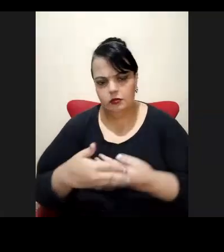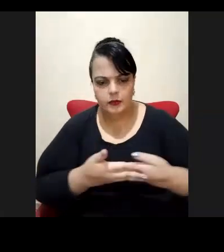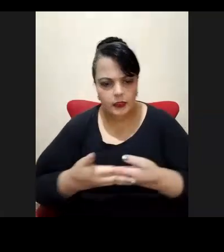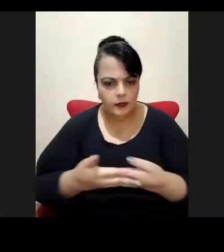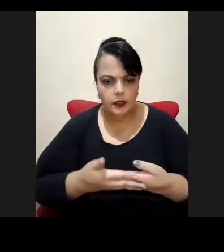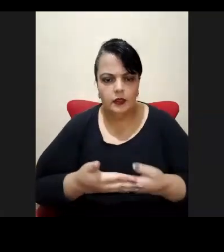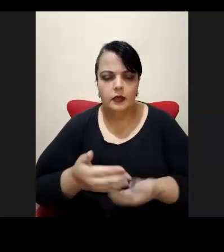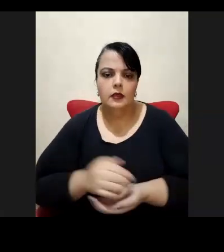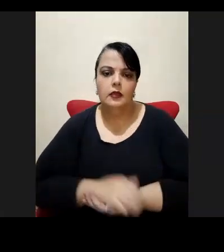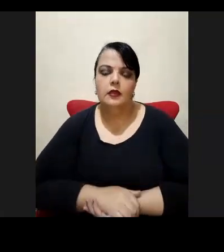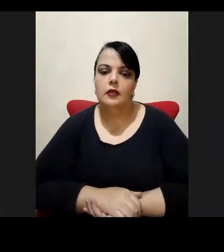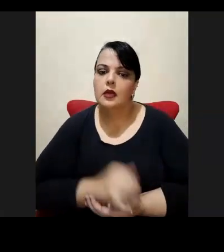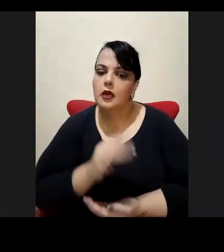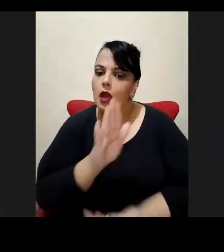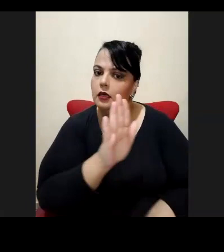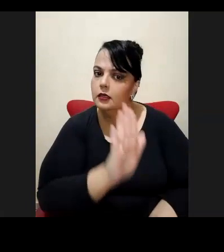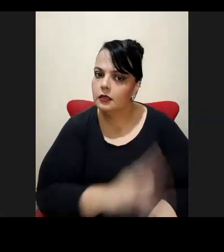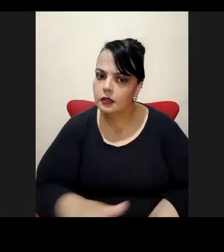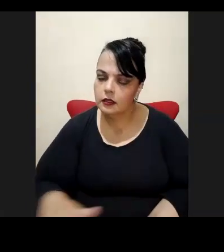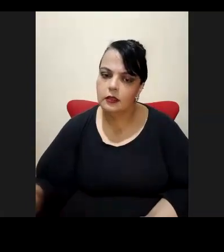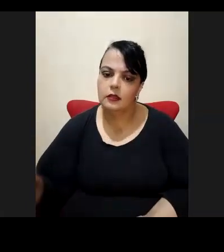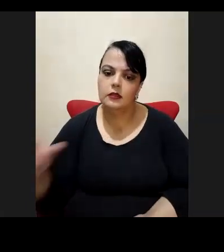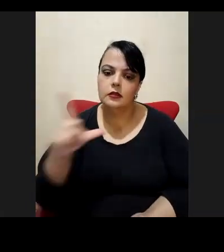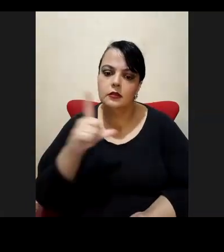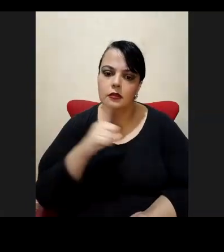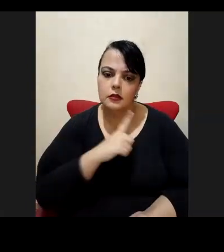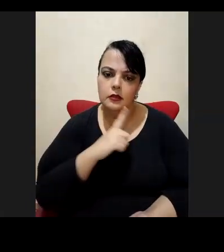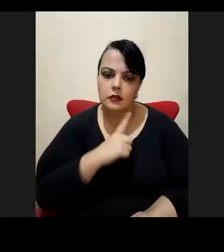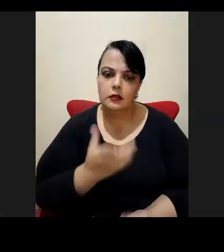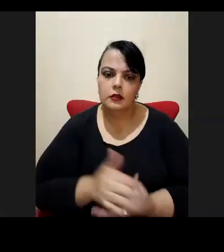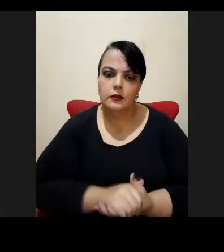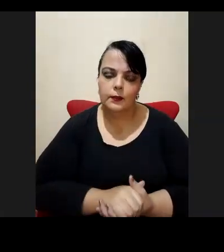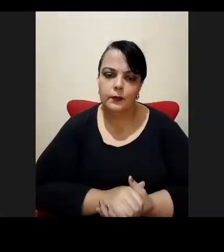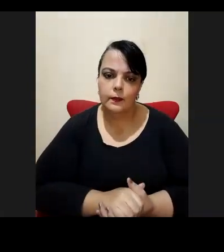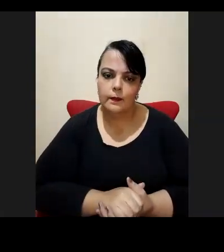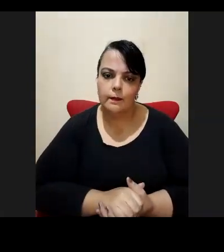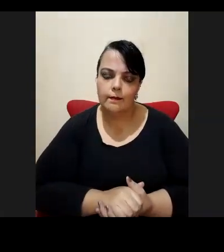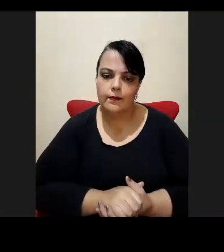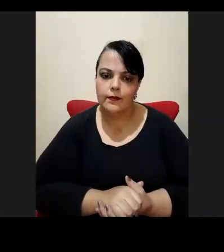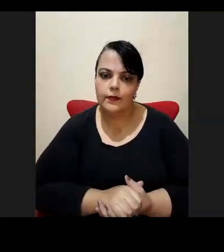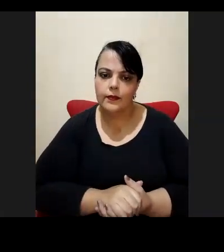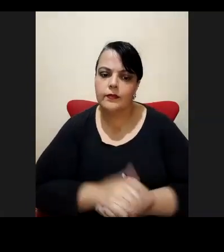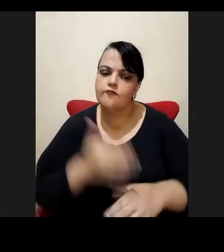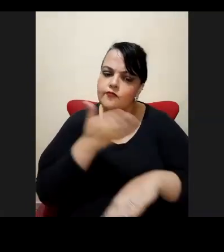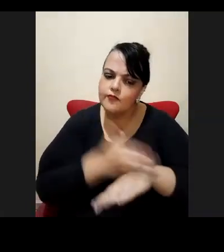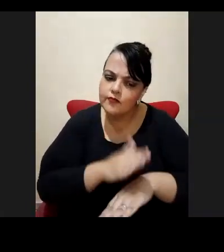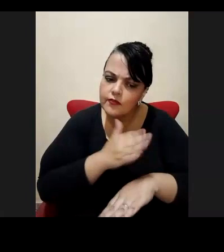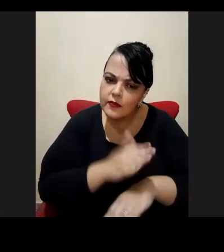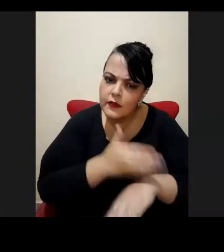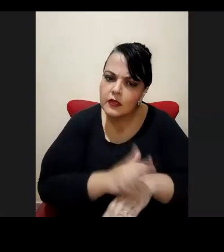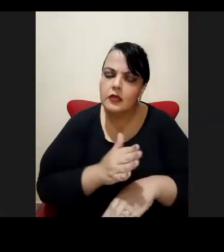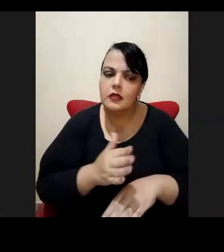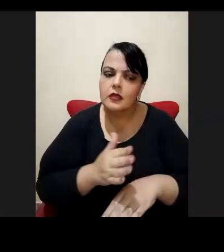simbiótico lá. E a criança ela vai se não houver esse exercício dessa